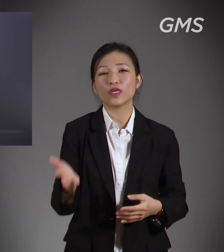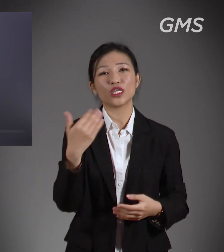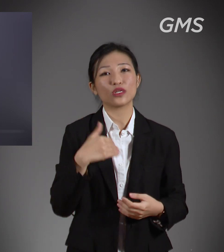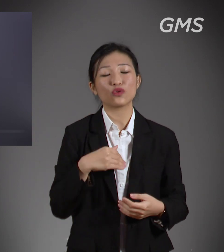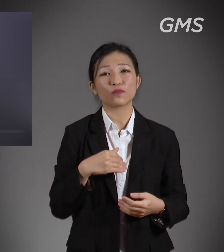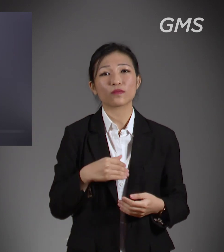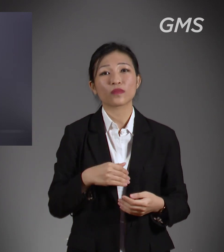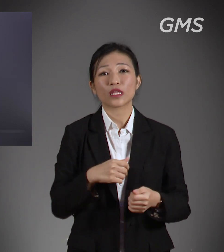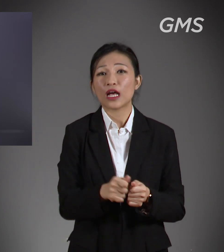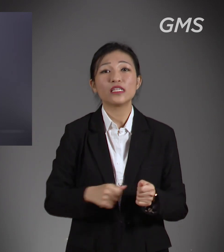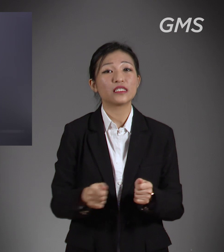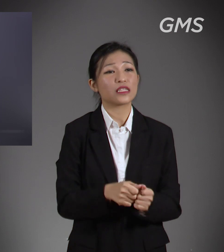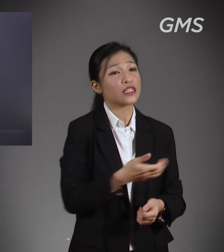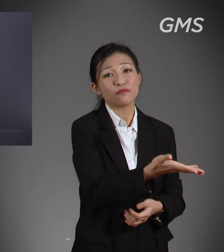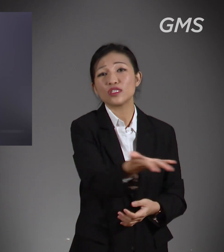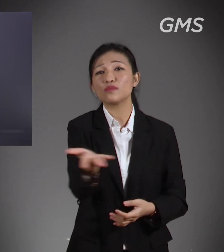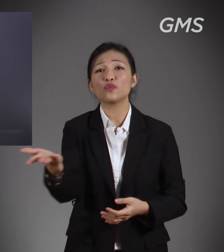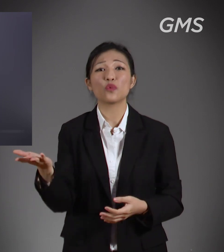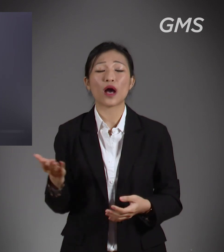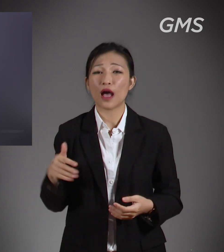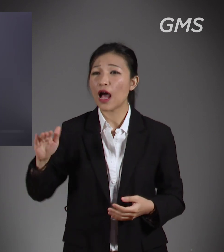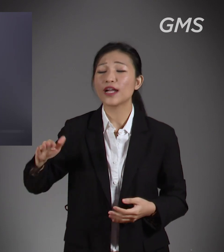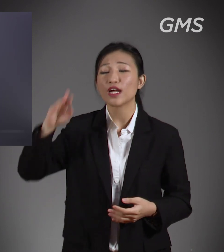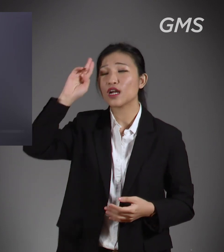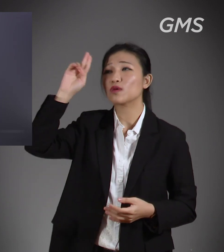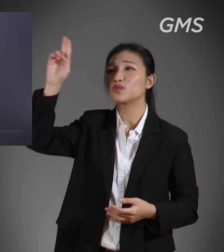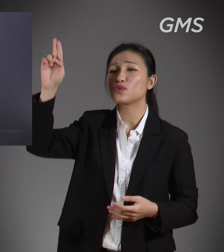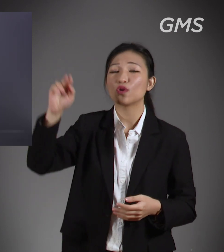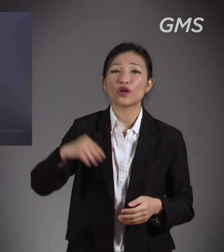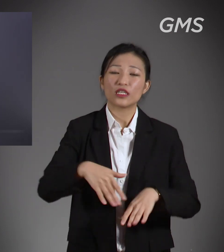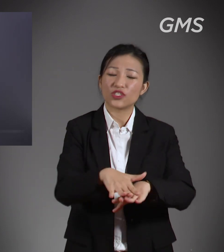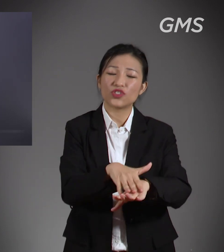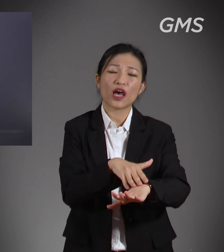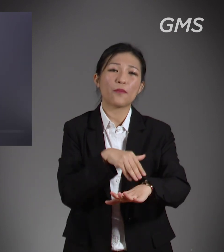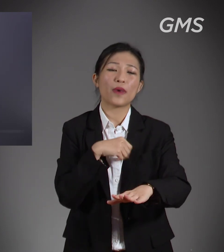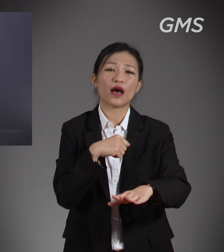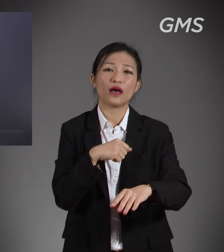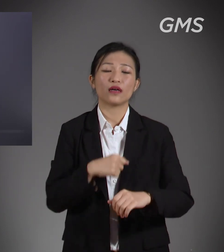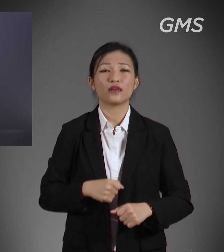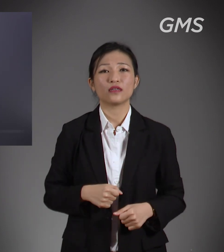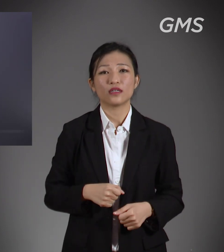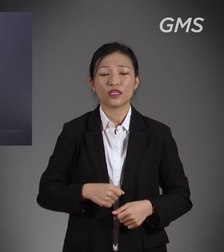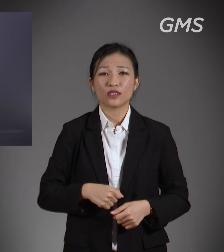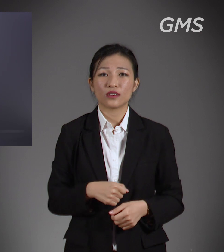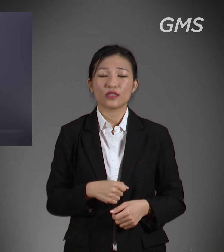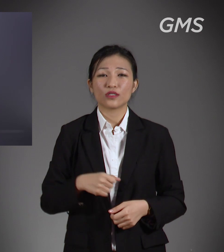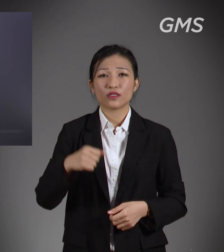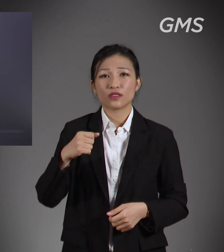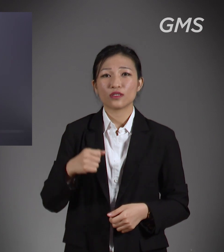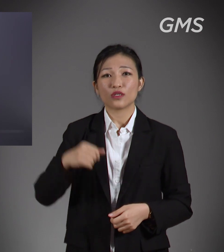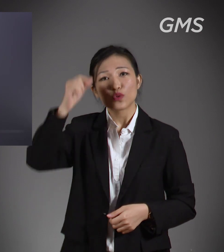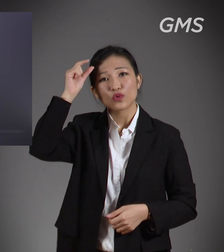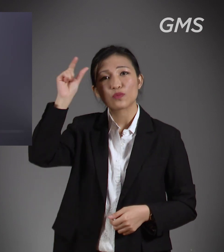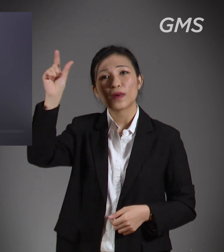mereka dimanapun mereka berada Tuhan, sehingga setelah perjamuan kudus ini, iman kami semakin